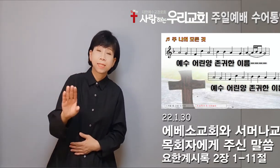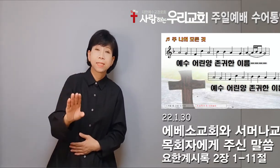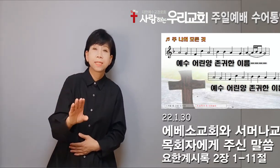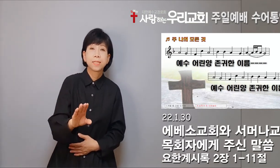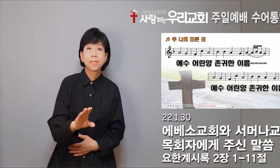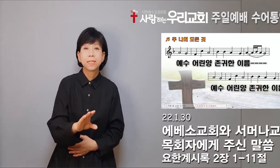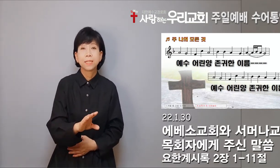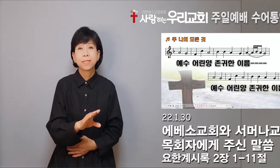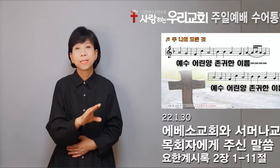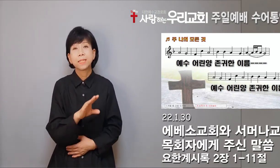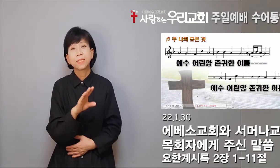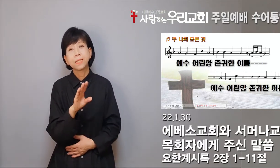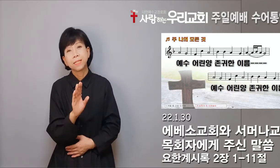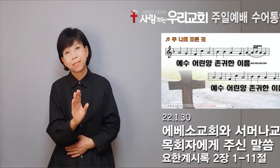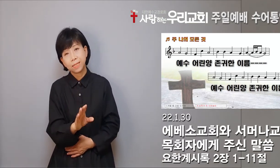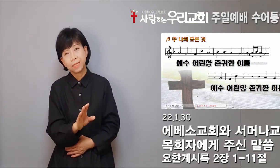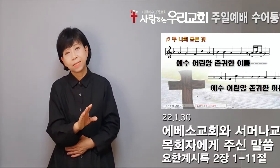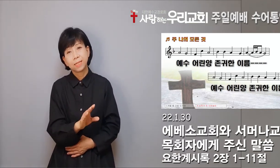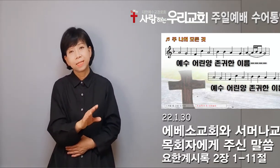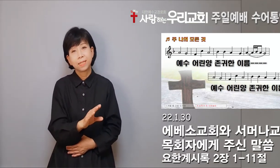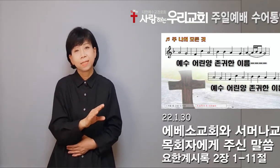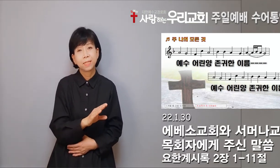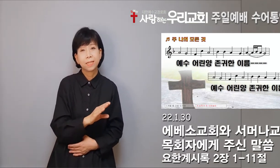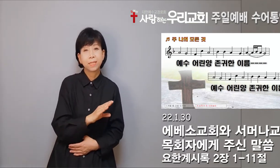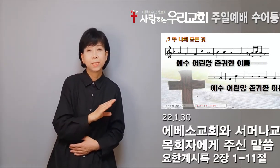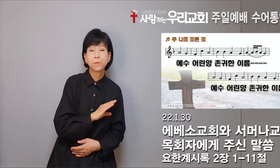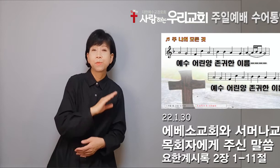존귀한 이름.